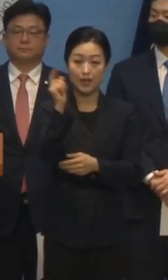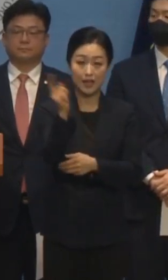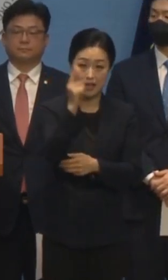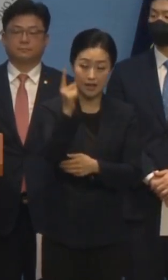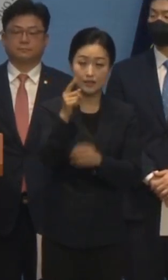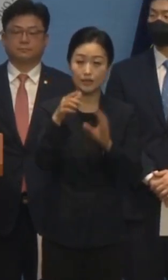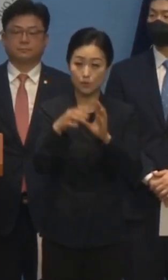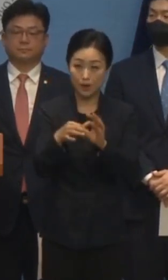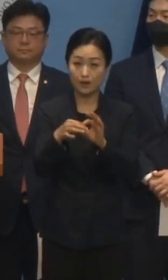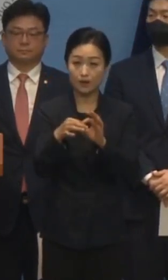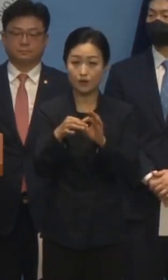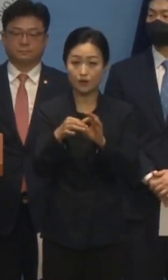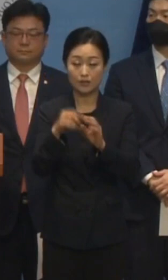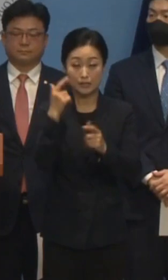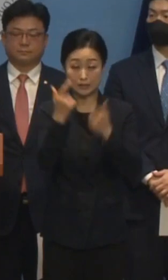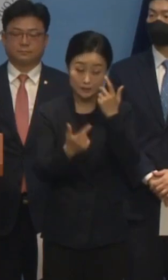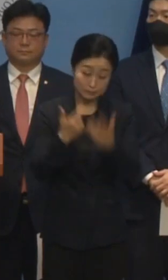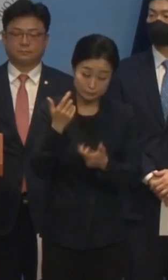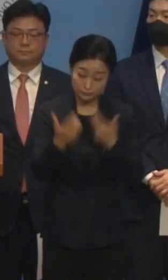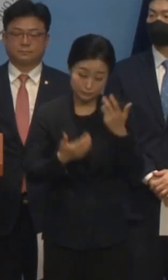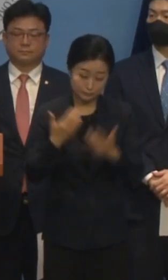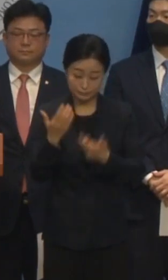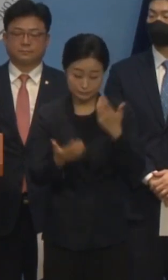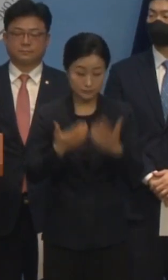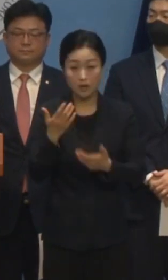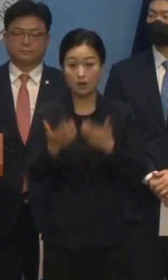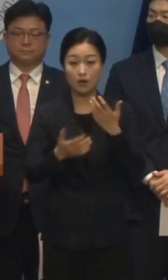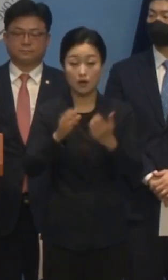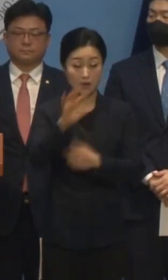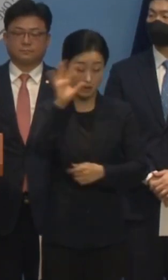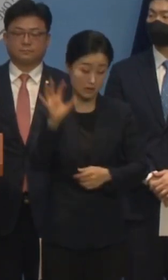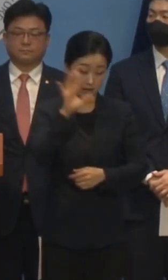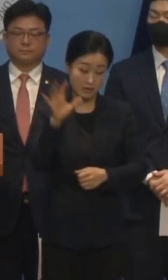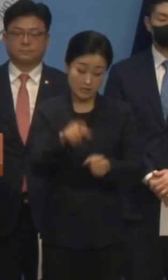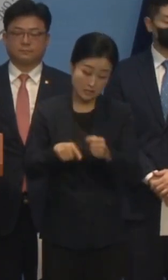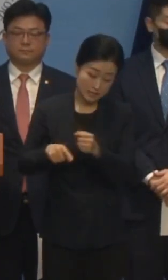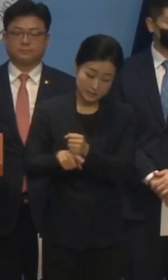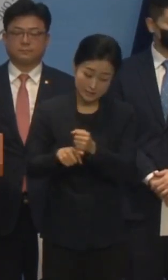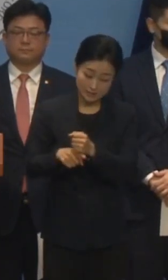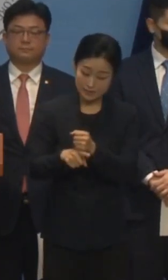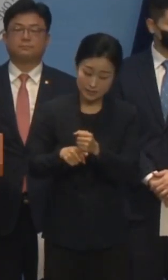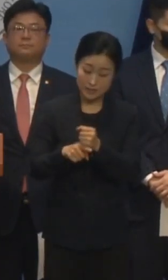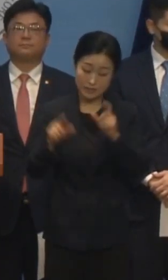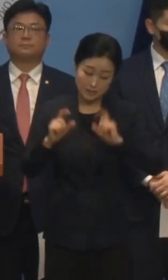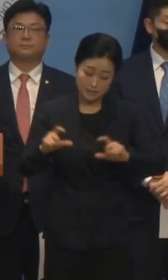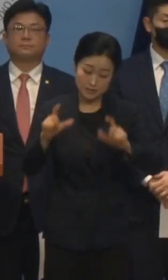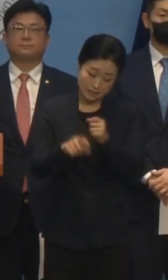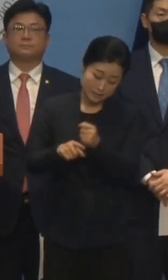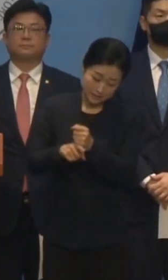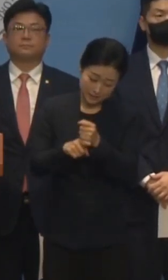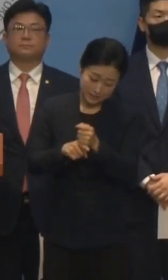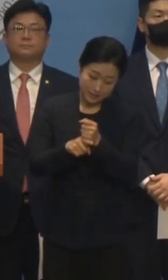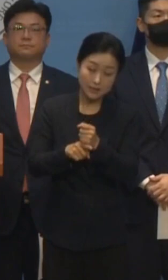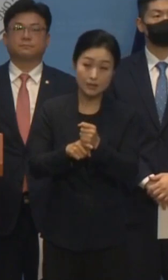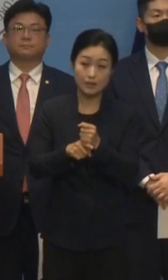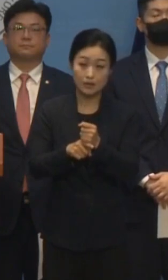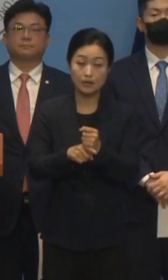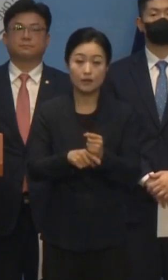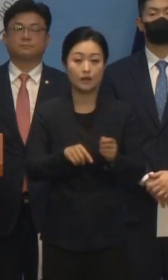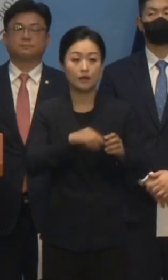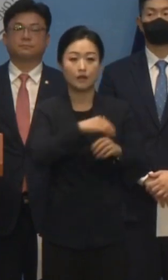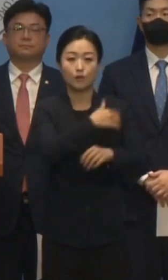관련 질문을 무한 반복하며 치조하듯이 밤늦게까지 권익위